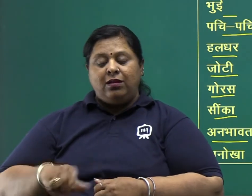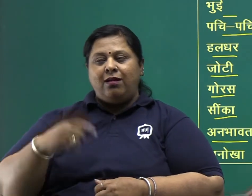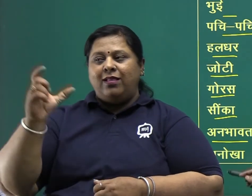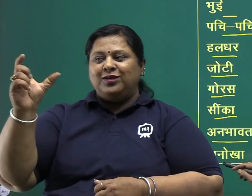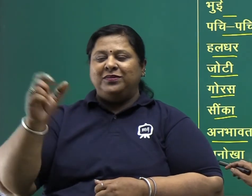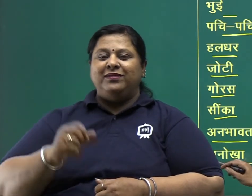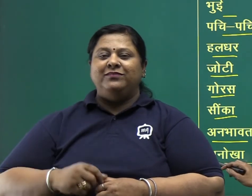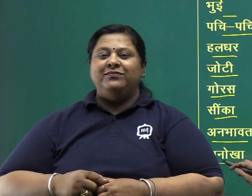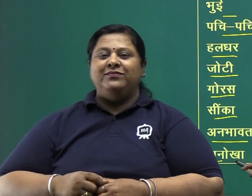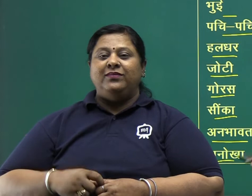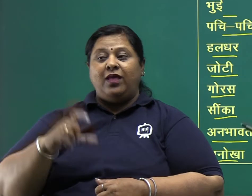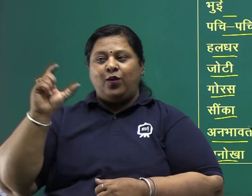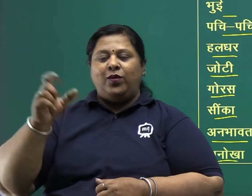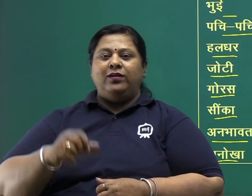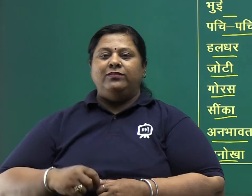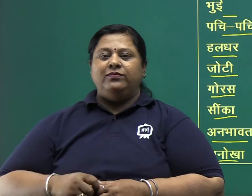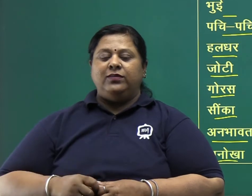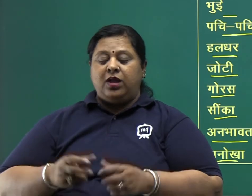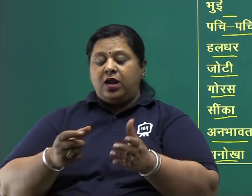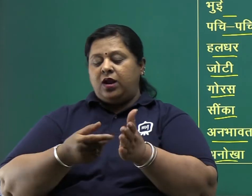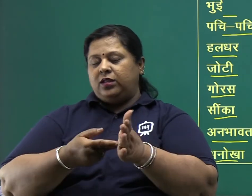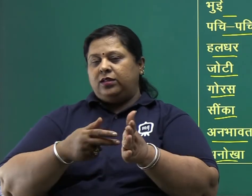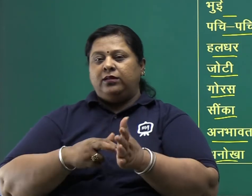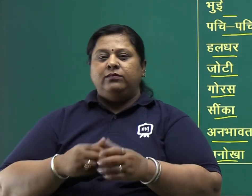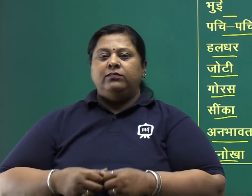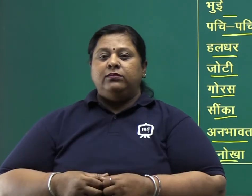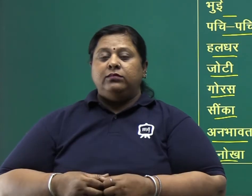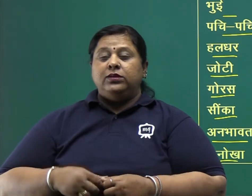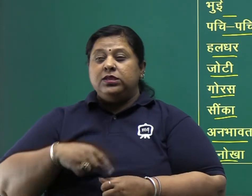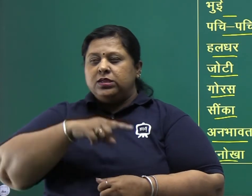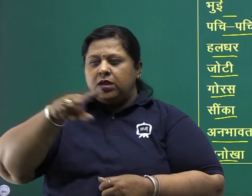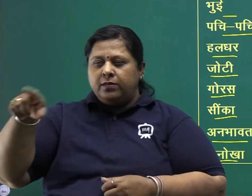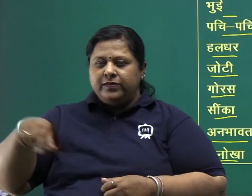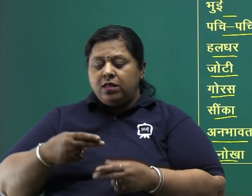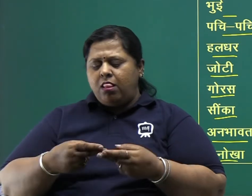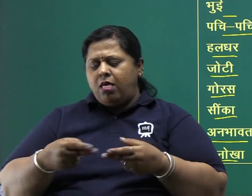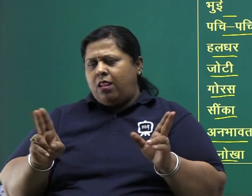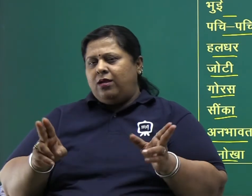अगला शब्द है अनोखा, अर्थ होगा सबसे अलग।